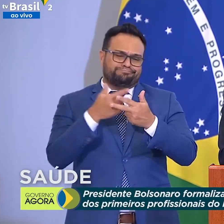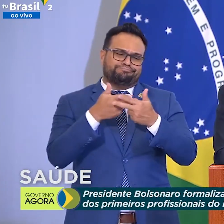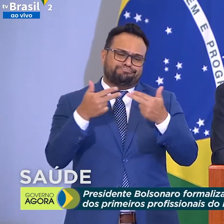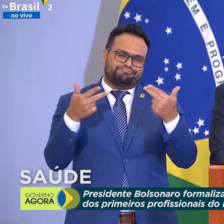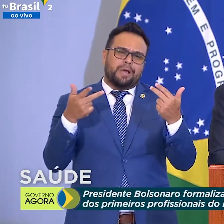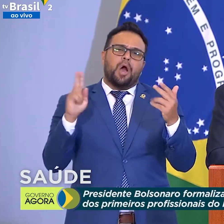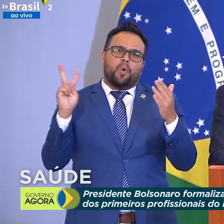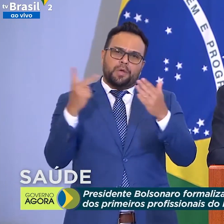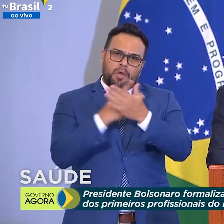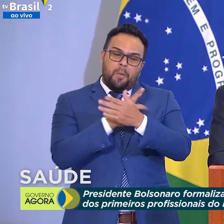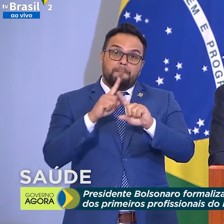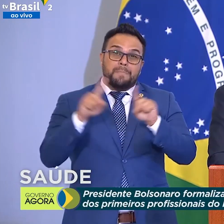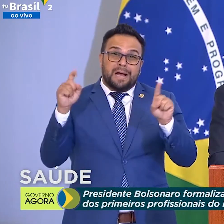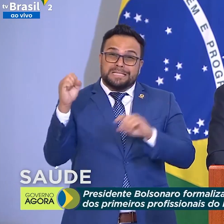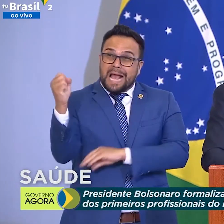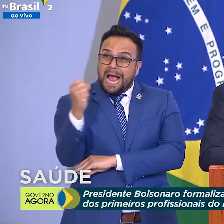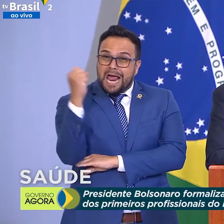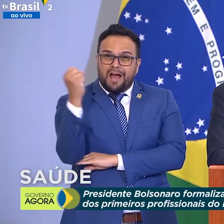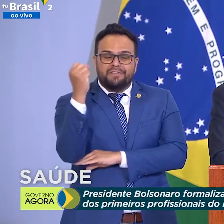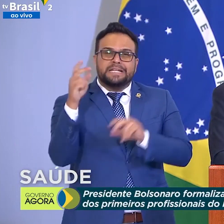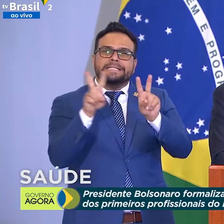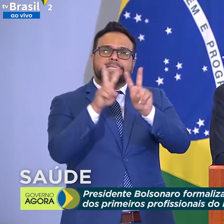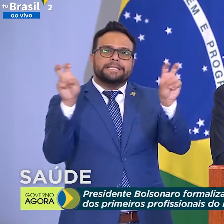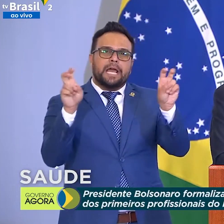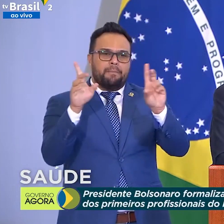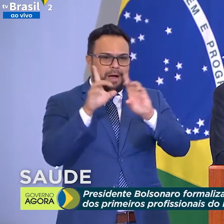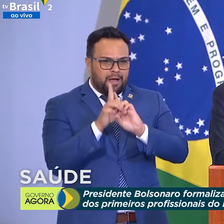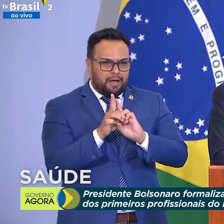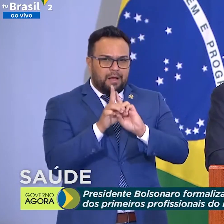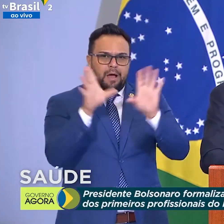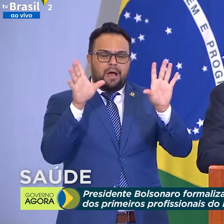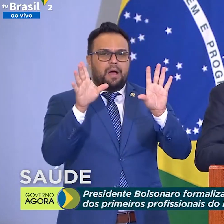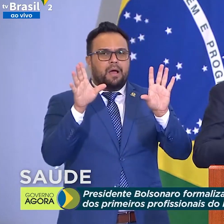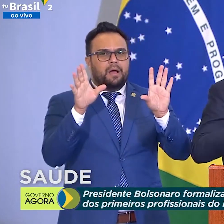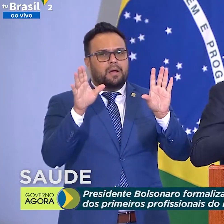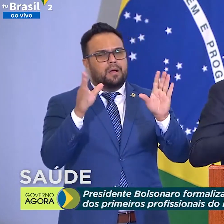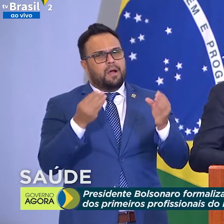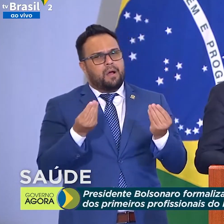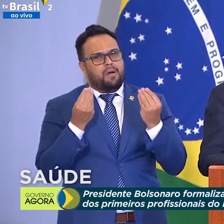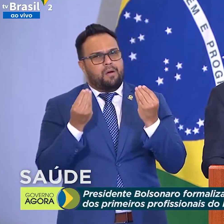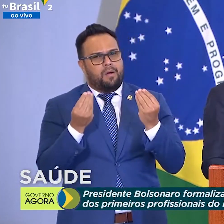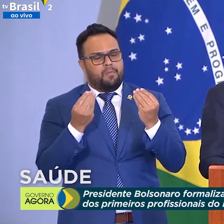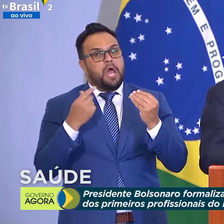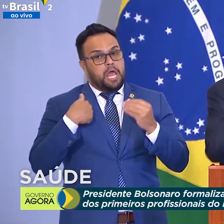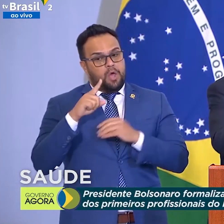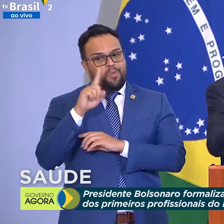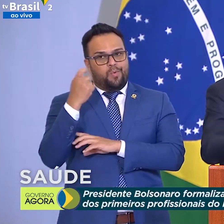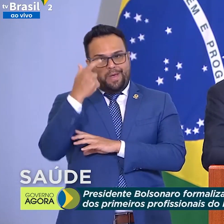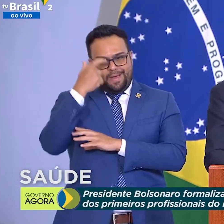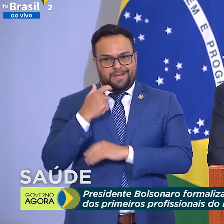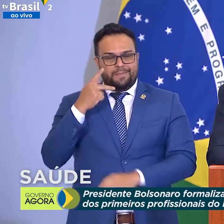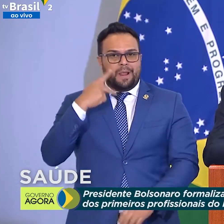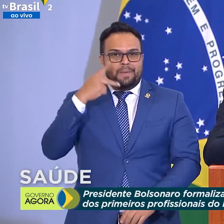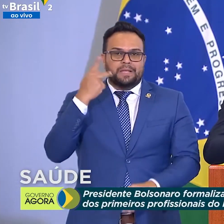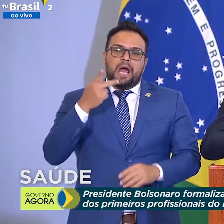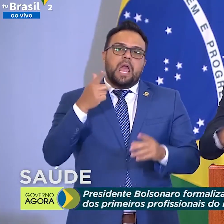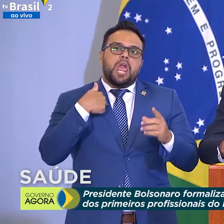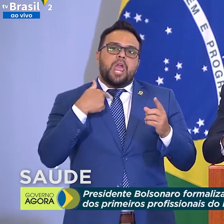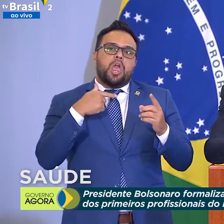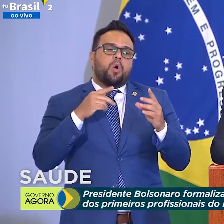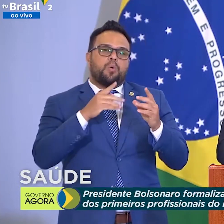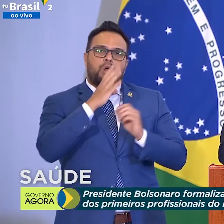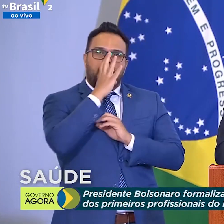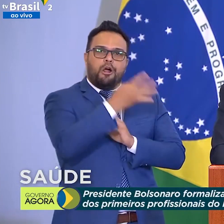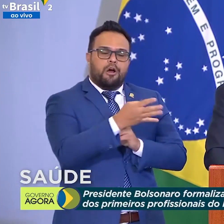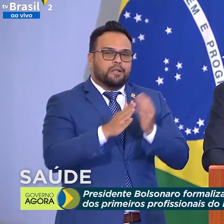não conseguiria responder. Porque quando se fala em democracia, né, é impressionante. Eu posso criticar porque eu era parlamentar. Hoje eu não critico o parlamento, mas o